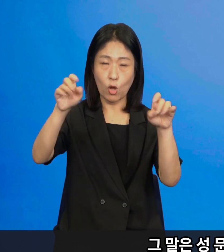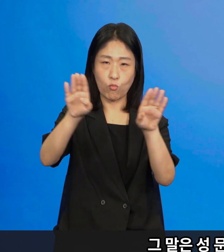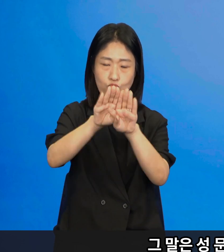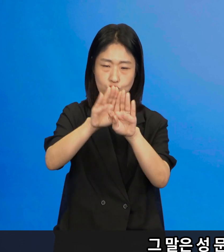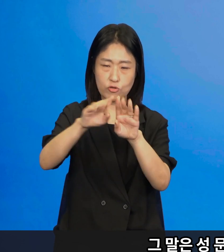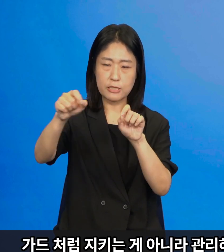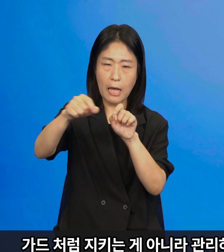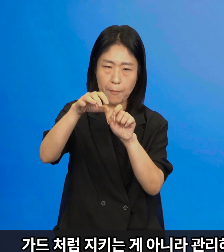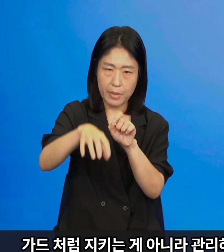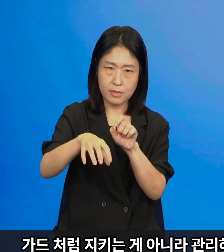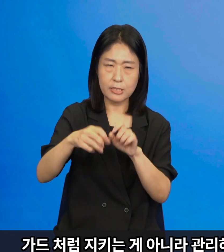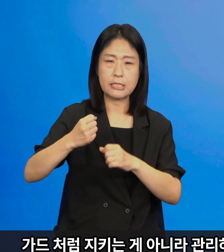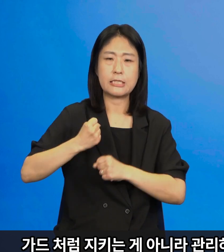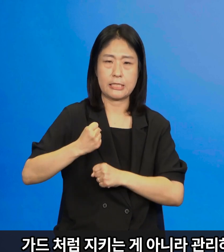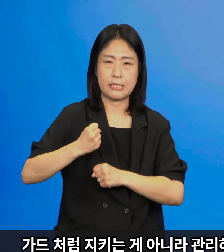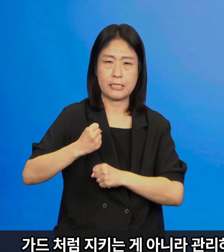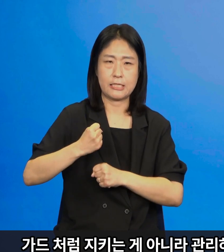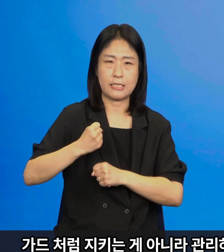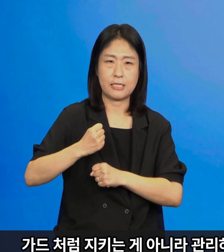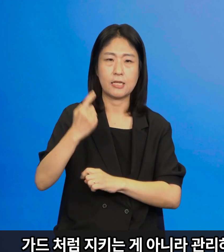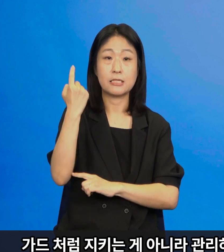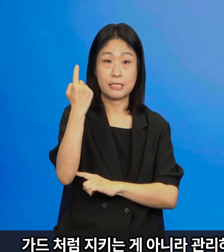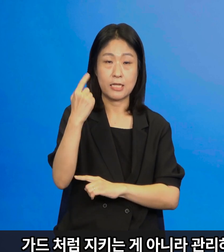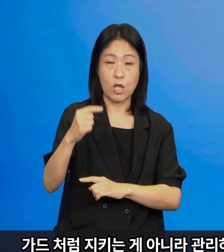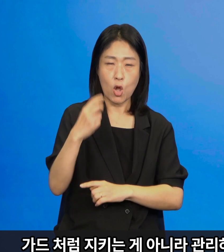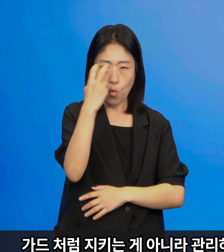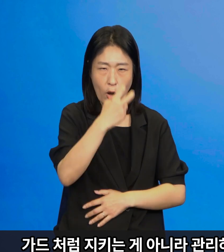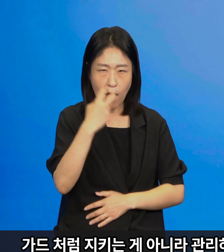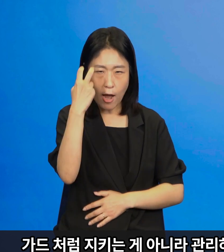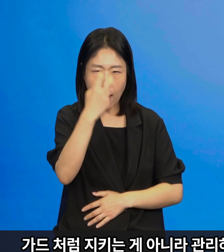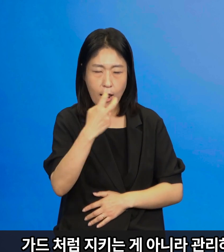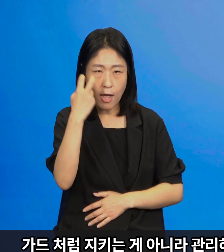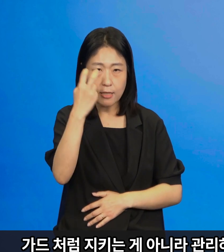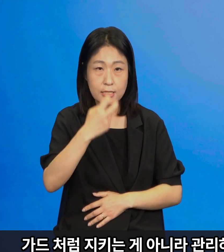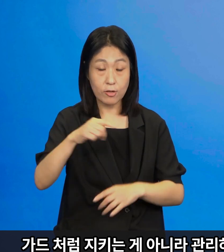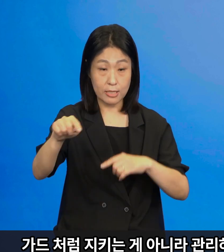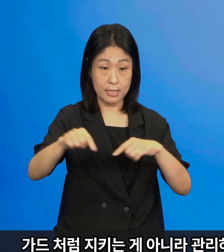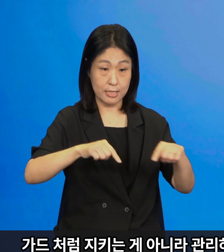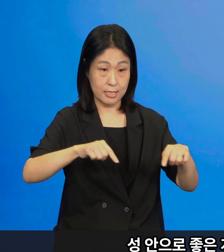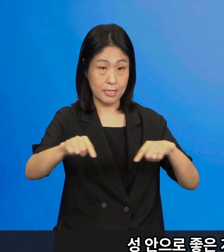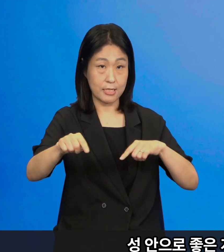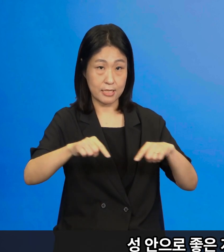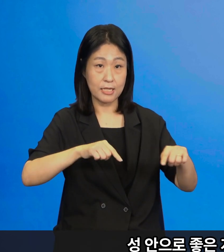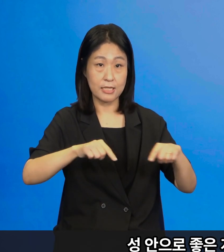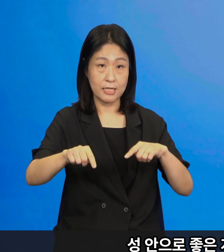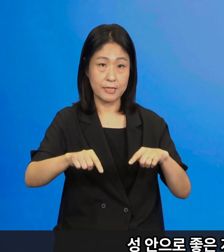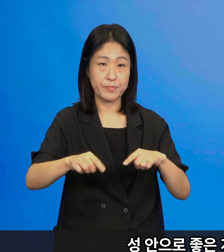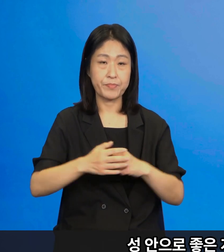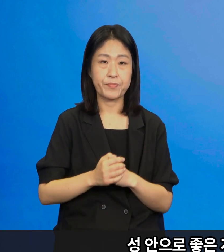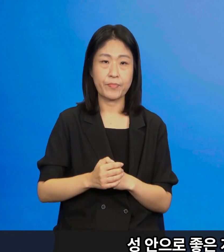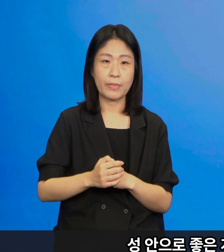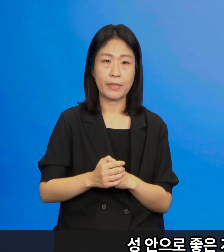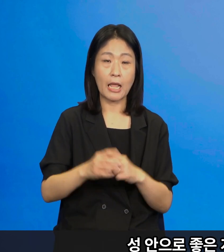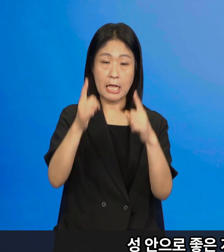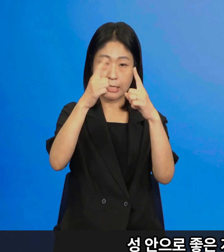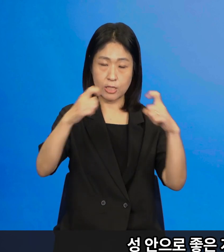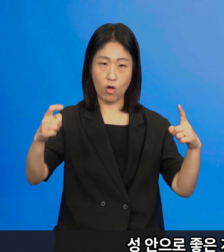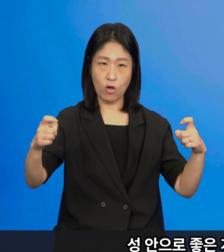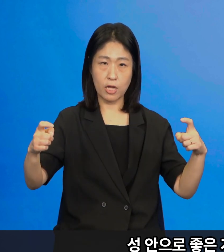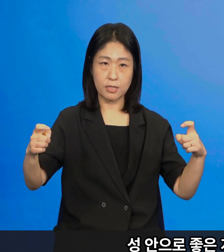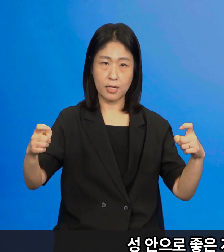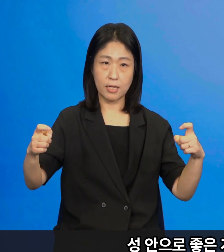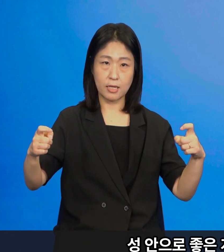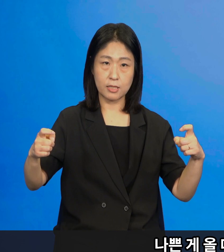거예요. 가드처럼 지키는 게 아니라 관리하면서 리더십들은 거기서 뭐 하는 거냐, 성 안으로 좋은 게